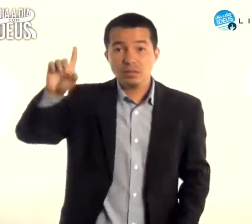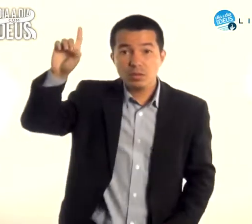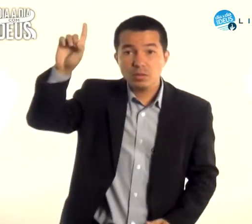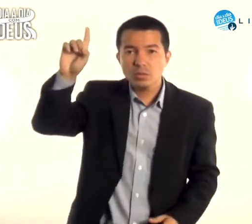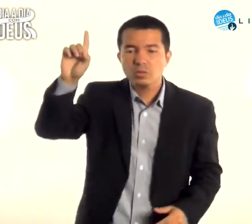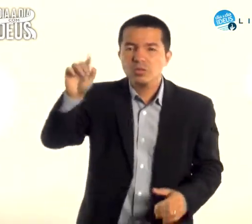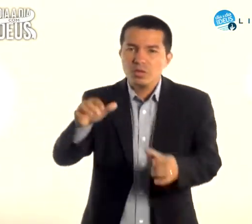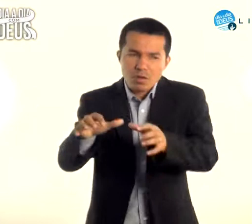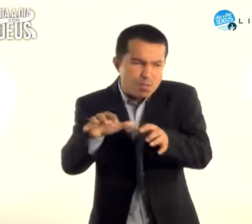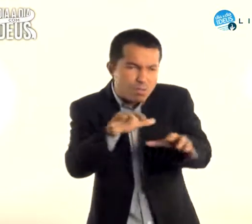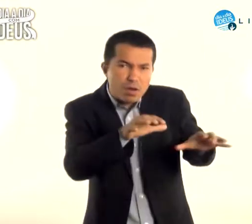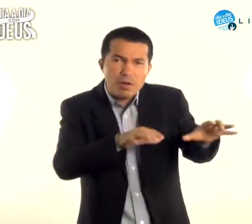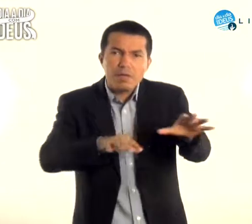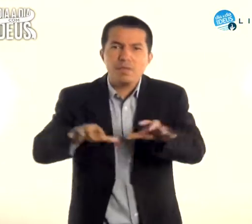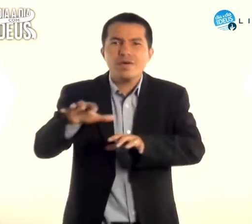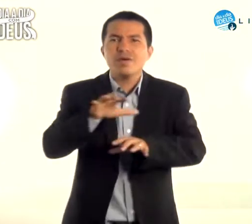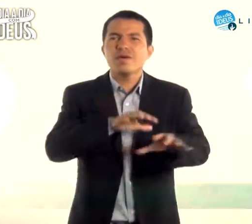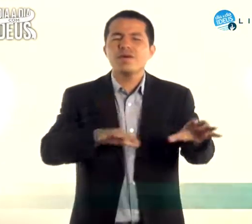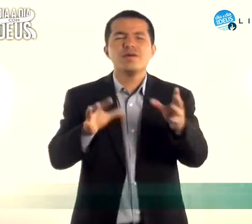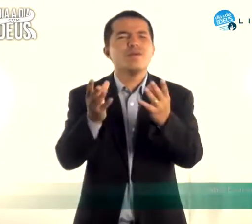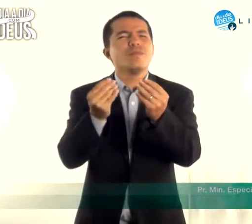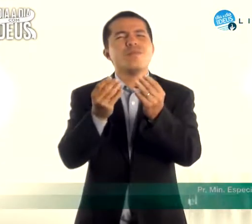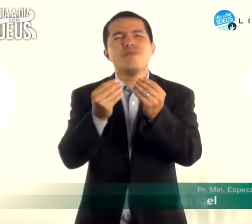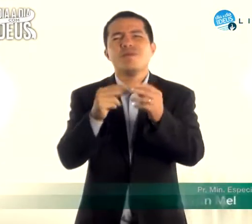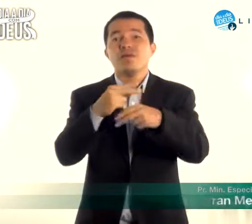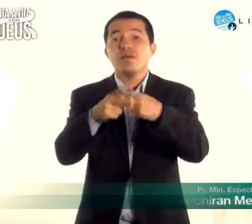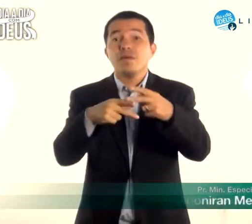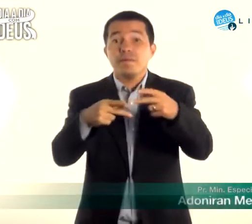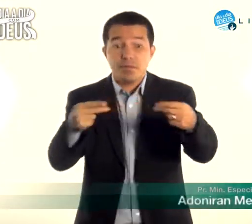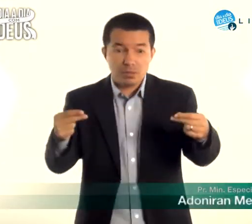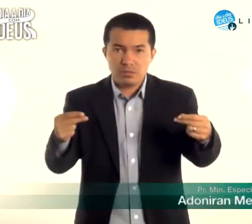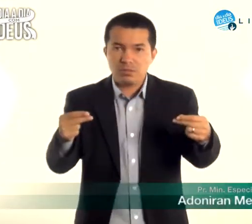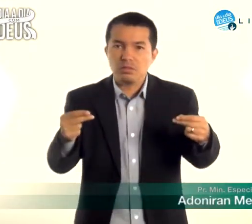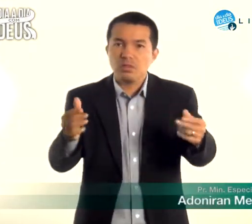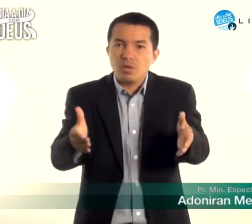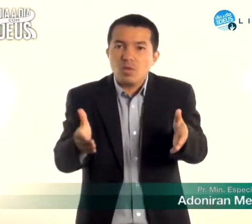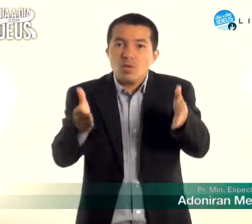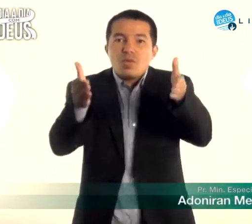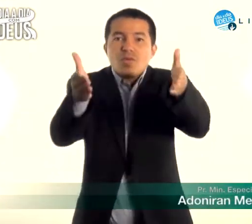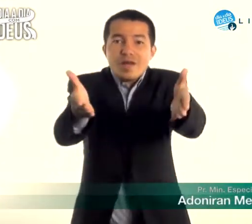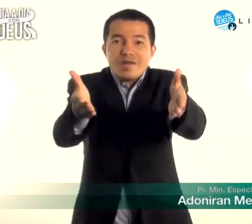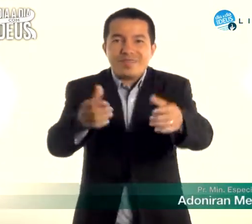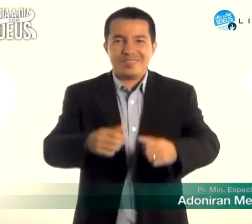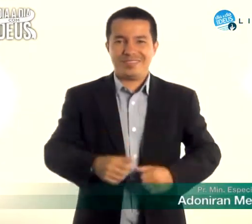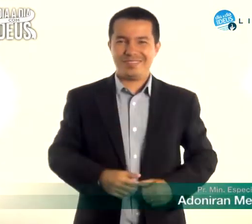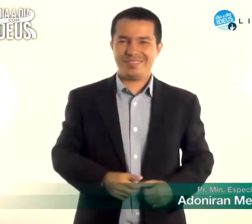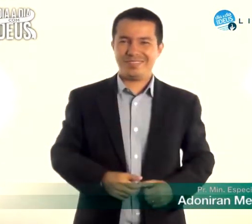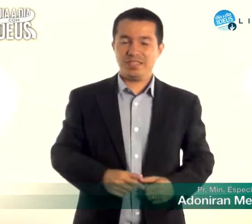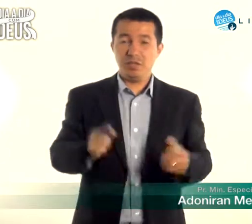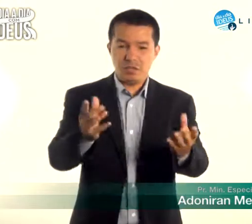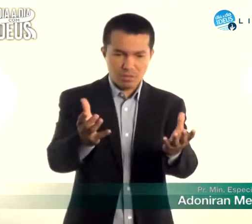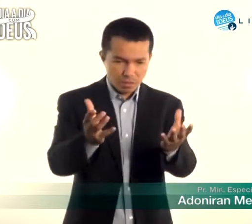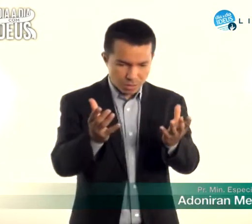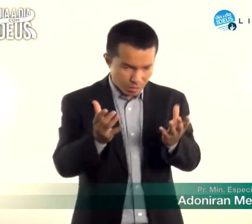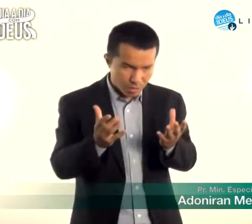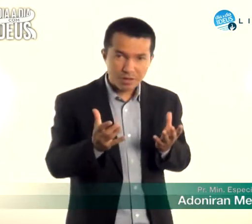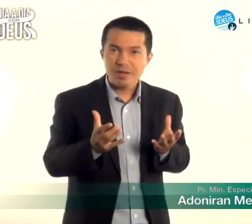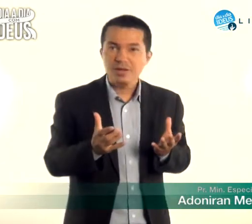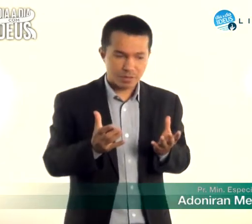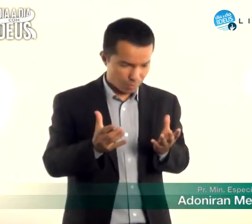Deus tem preparados para você. Ele quer derramar a sua graça sobre você, sobre a tua